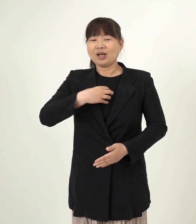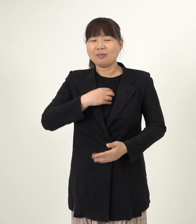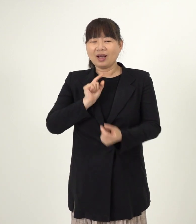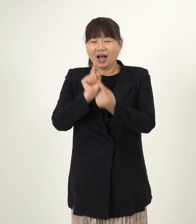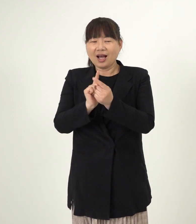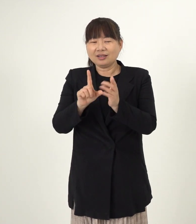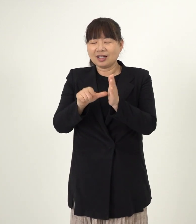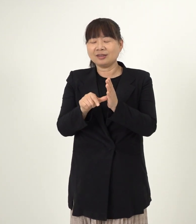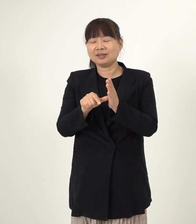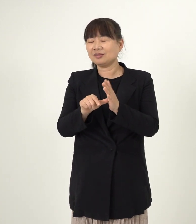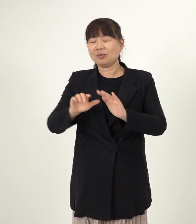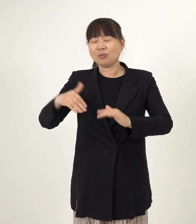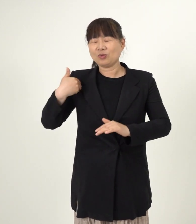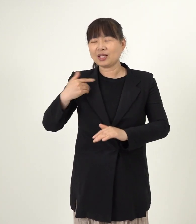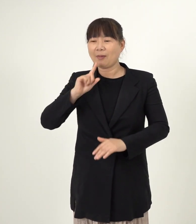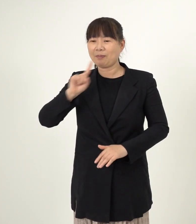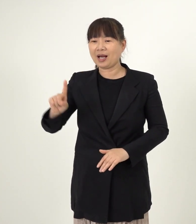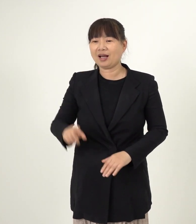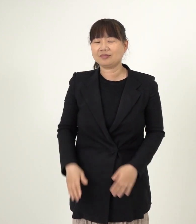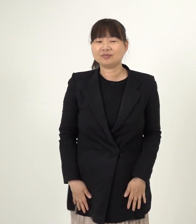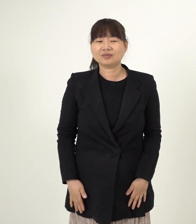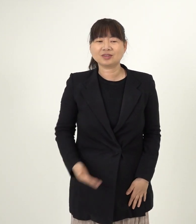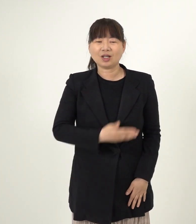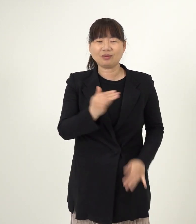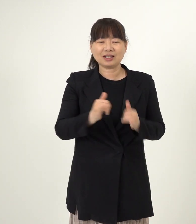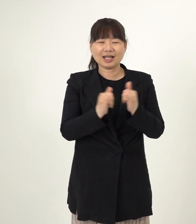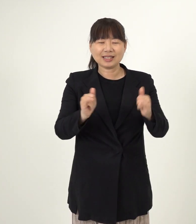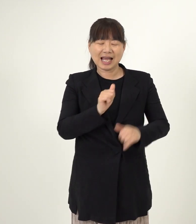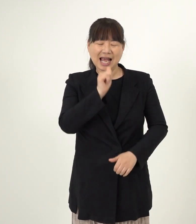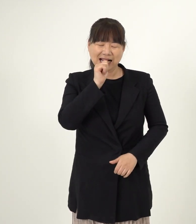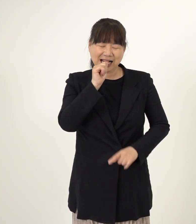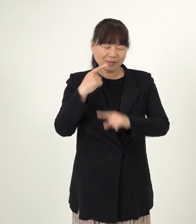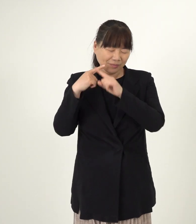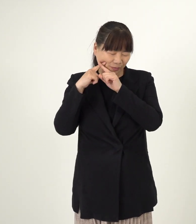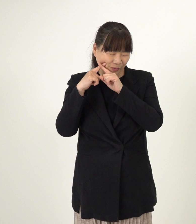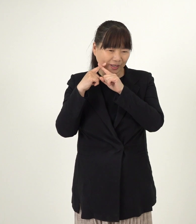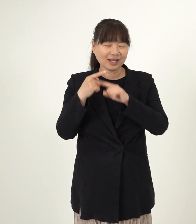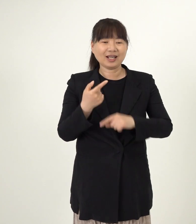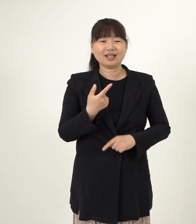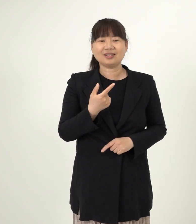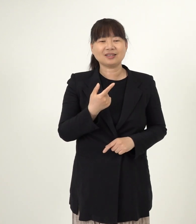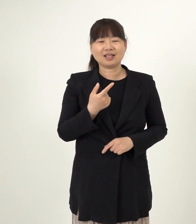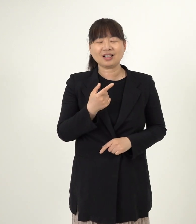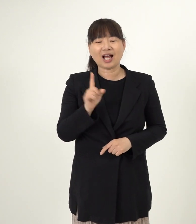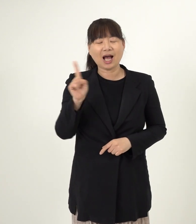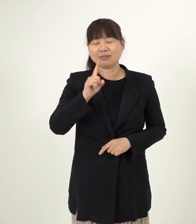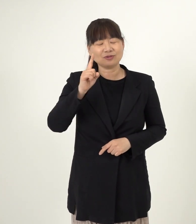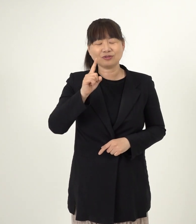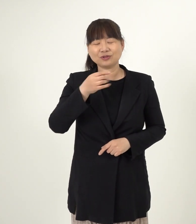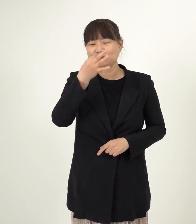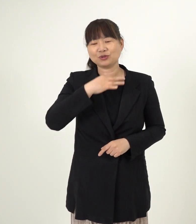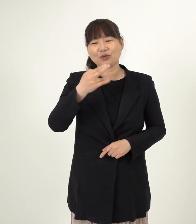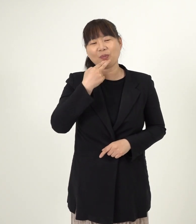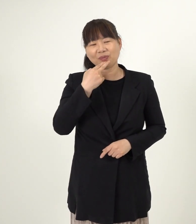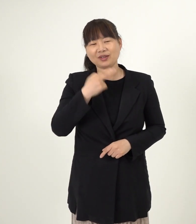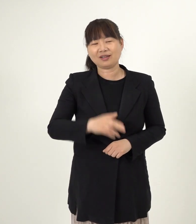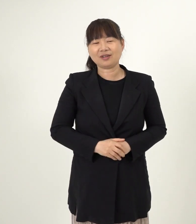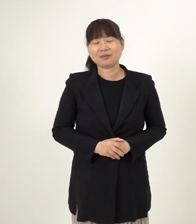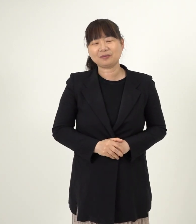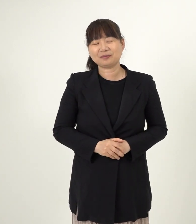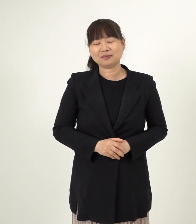단호함, 이건 누더기 같은 겁니다. 우리는 그분께